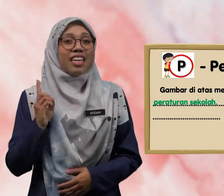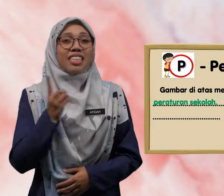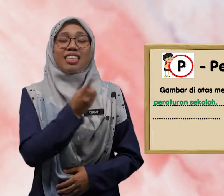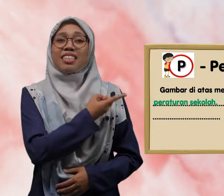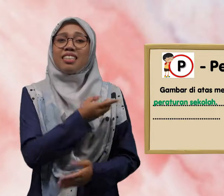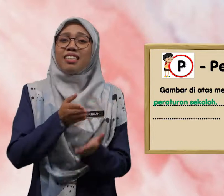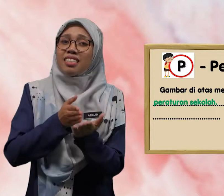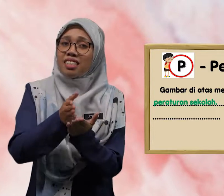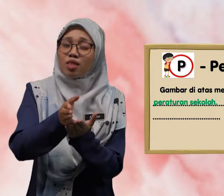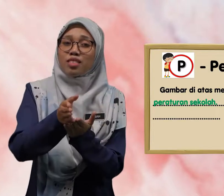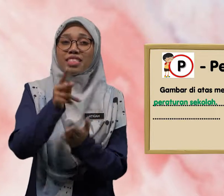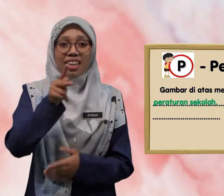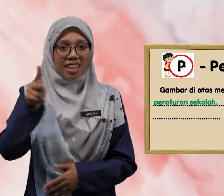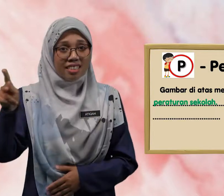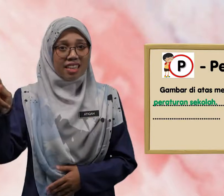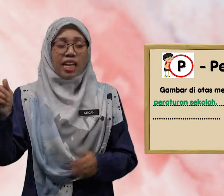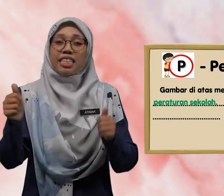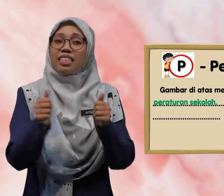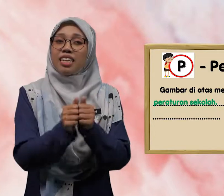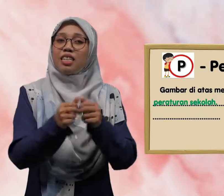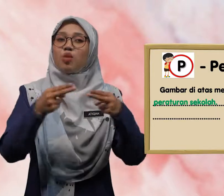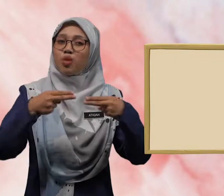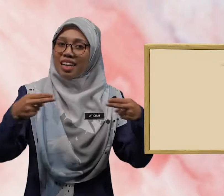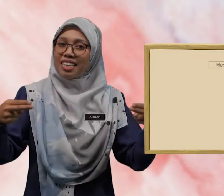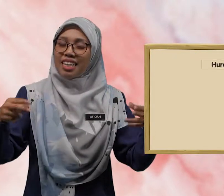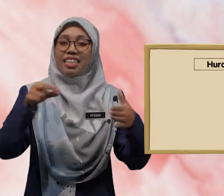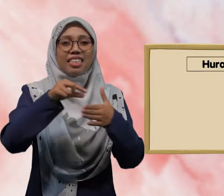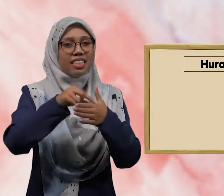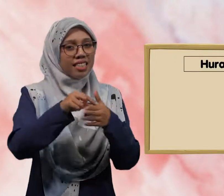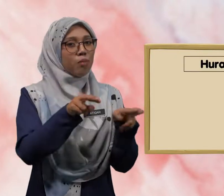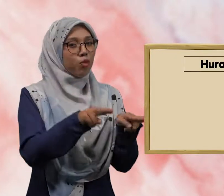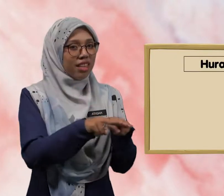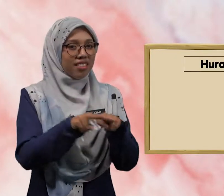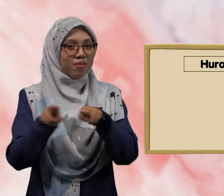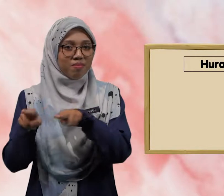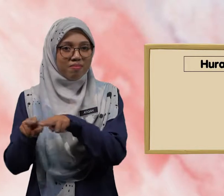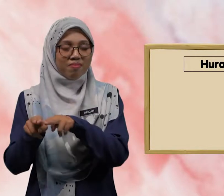kita teruskan dengan huraian isi pula